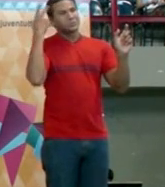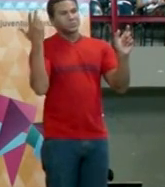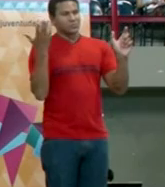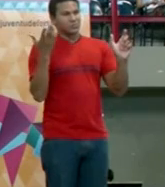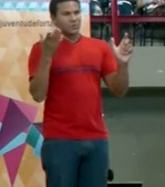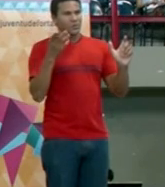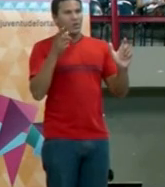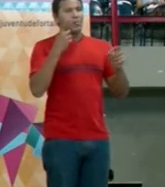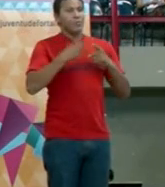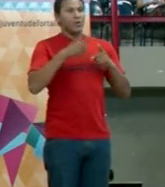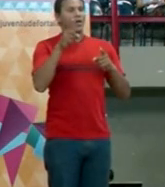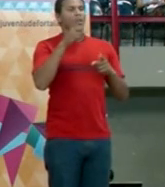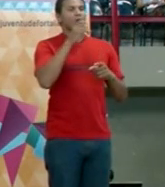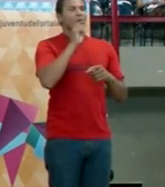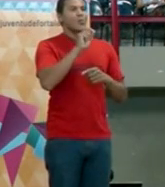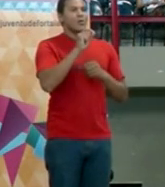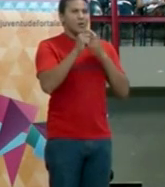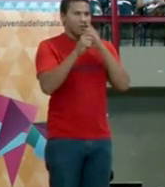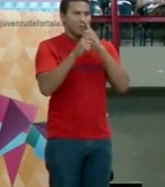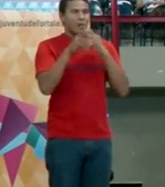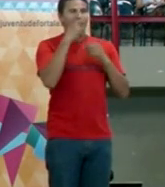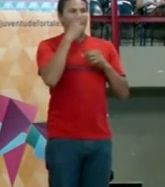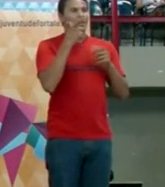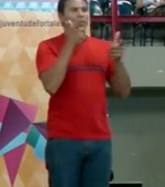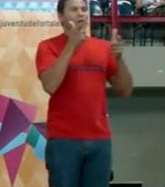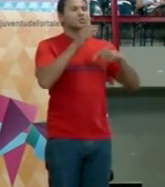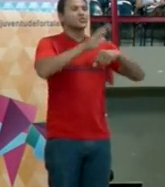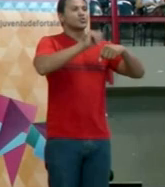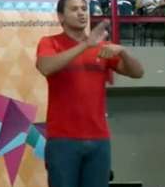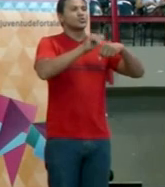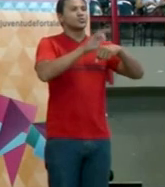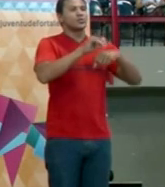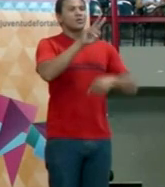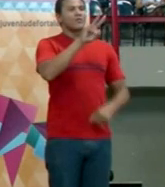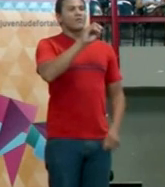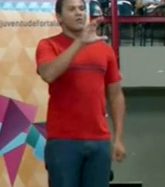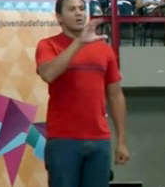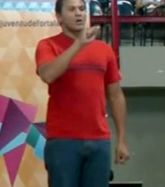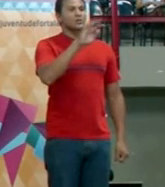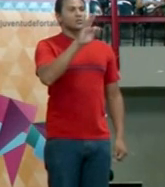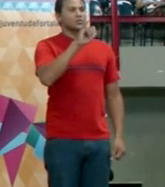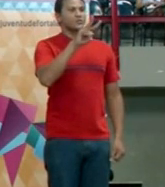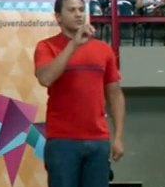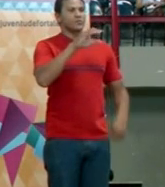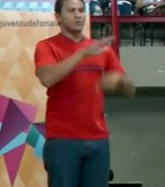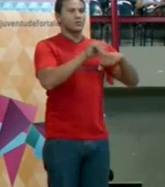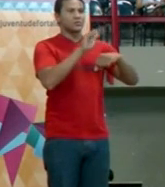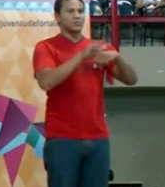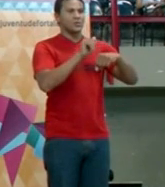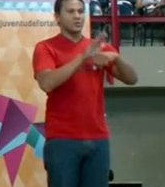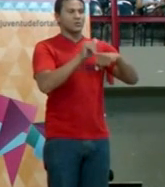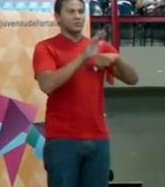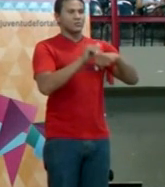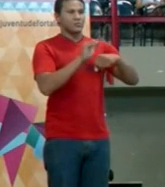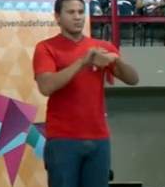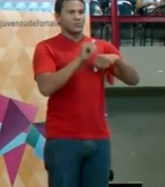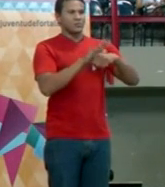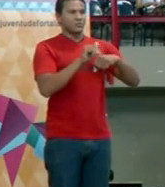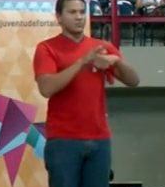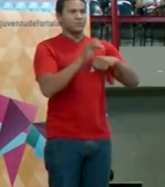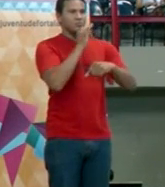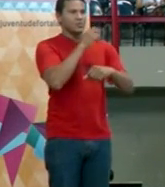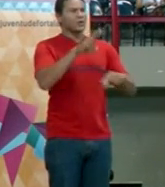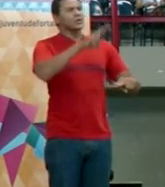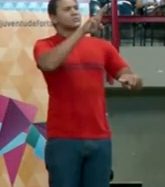vocativo? Vocativo é uma expressão do latim, que no latim significa dizer vocare, chamar. Quando eu digo assim,